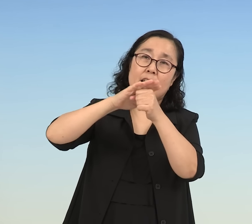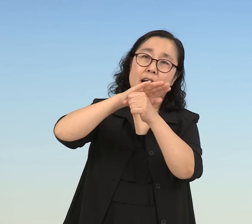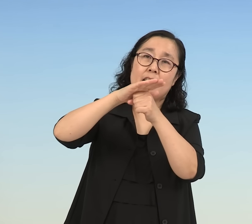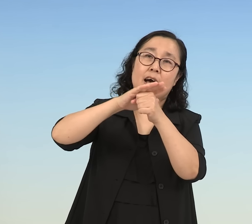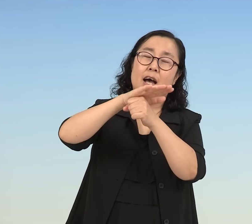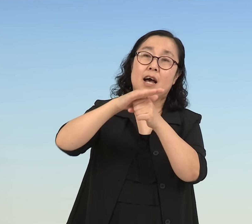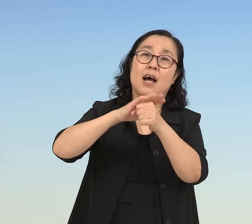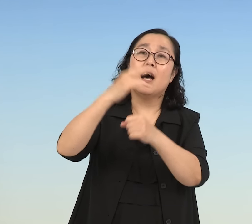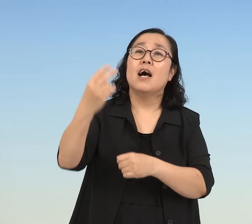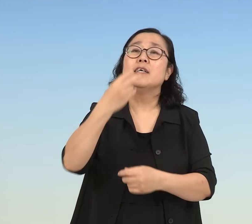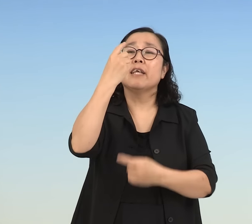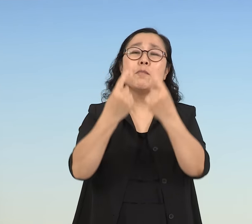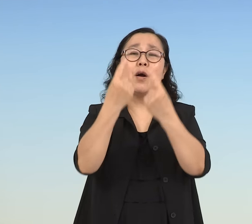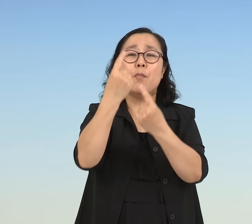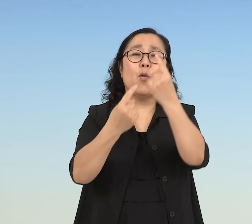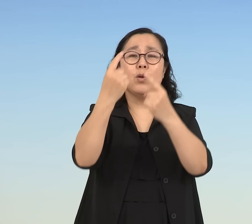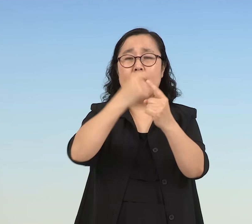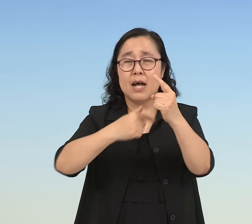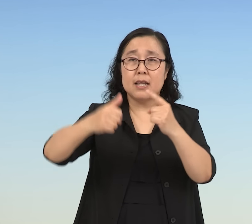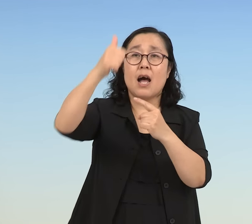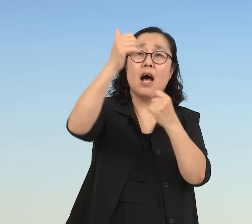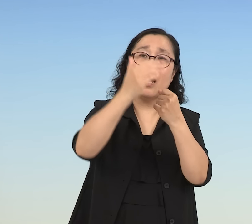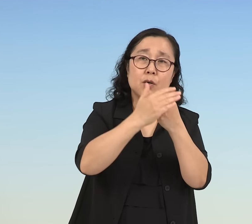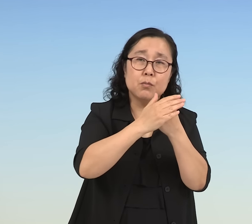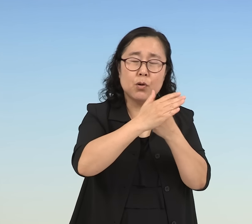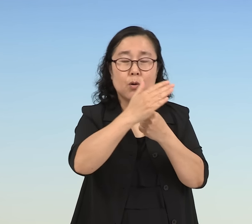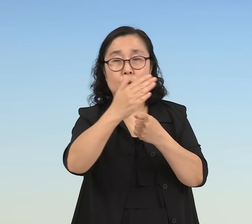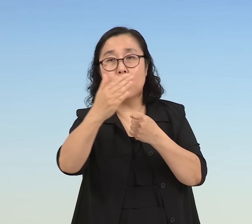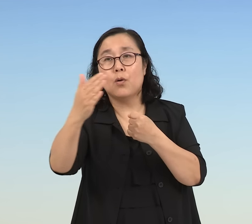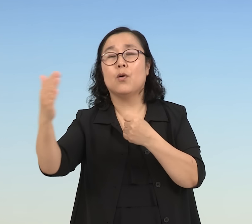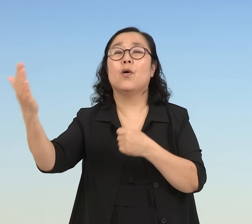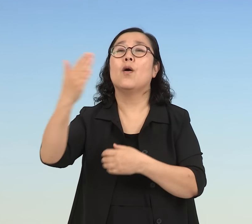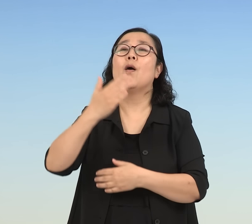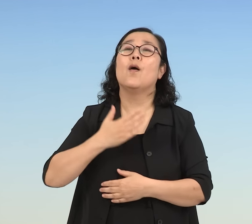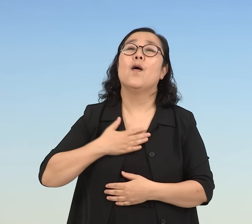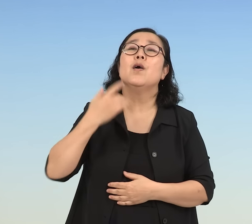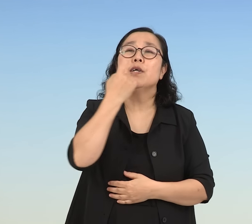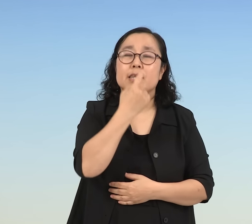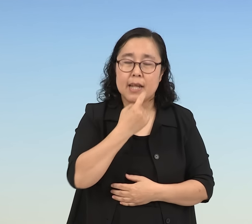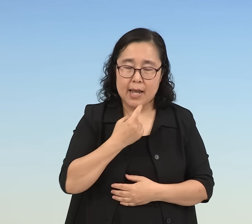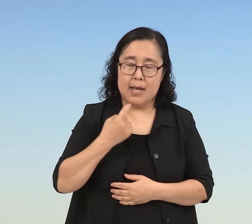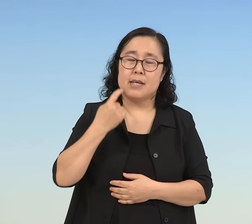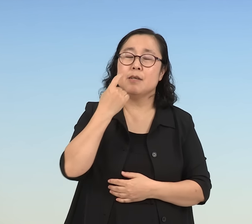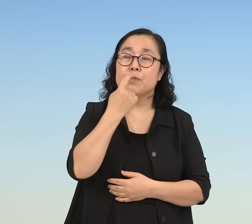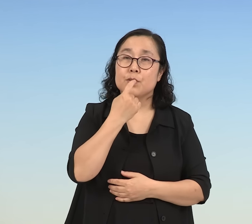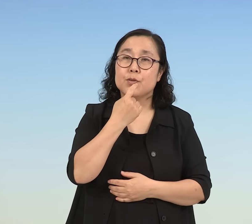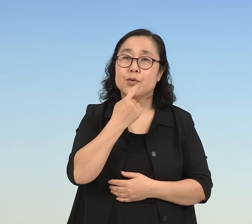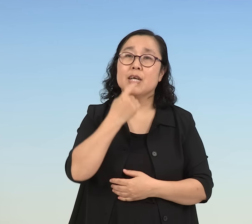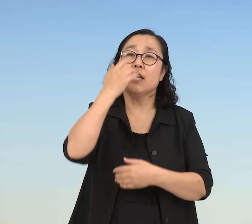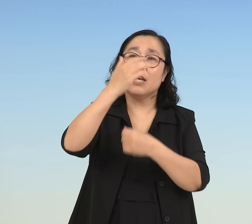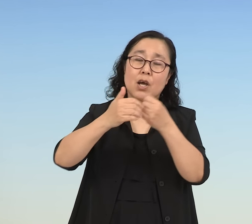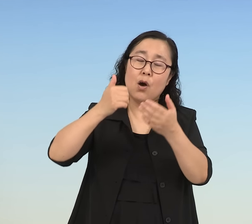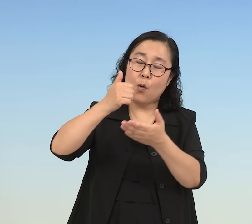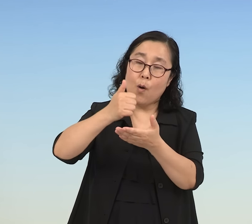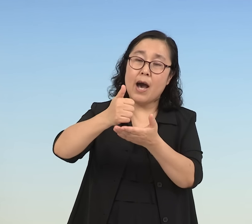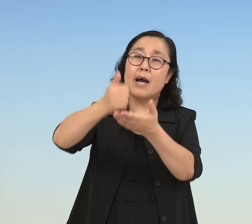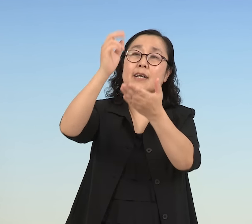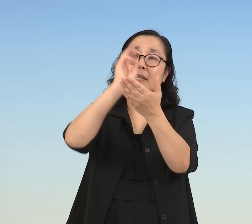인자가 생명보다 나음으로 내 입술이 여호와를